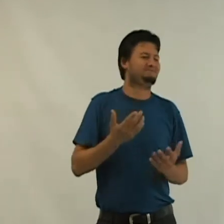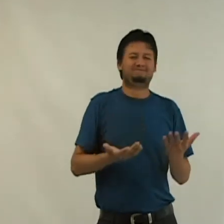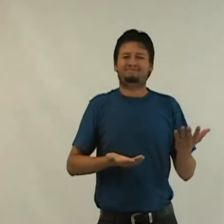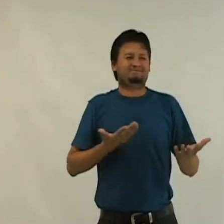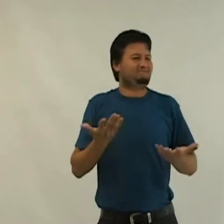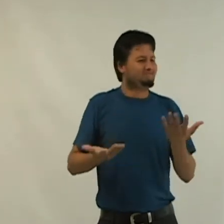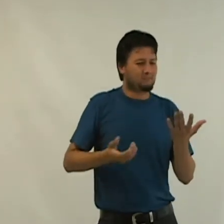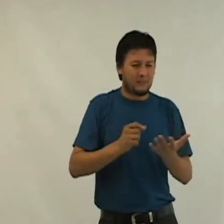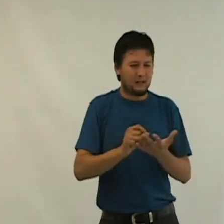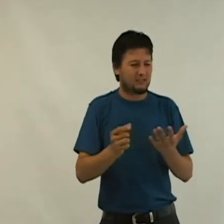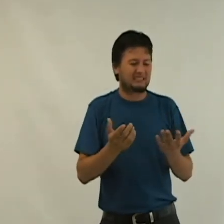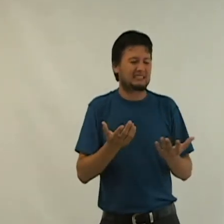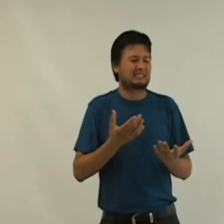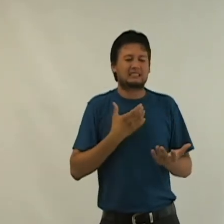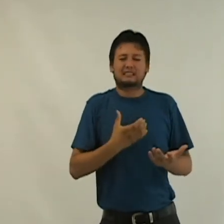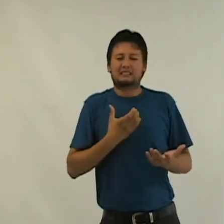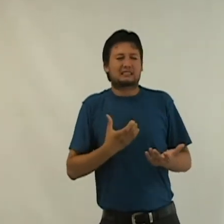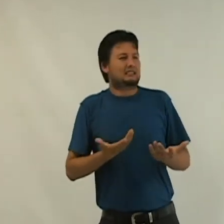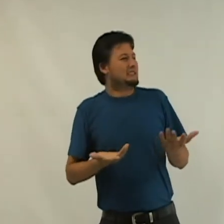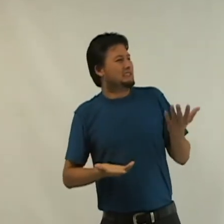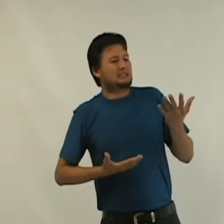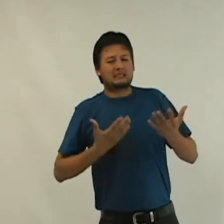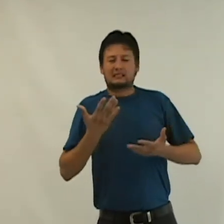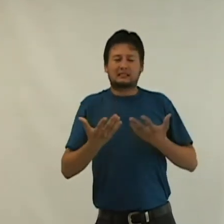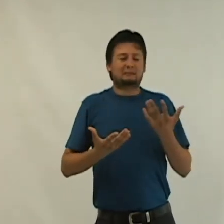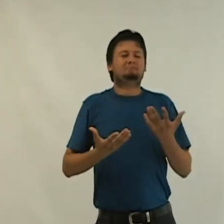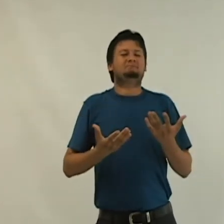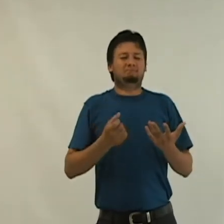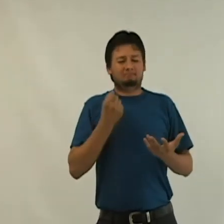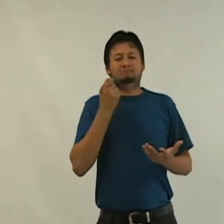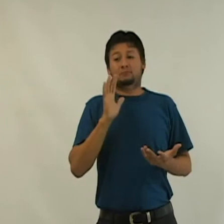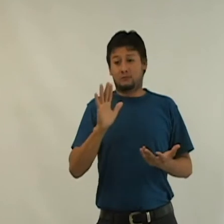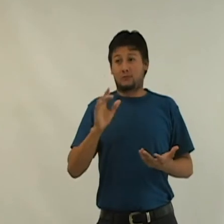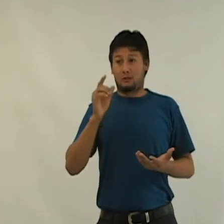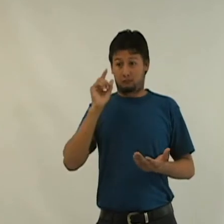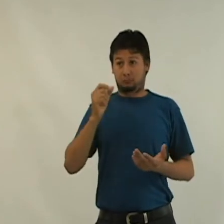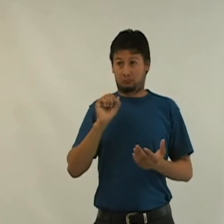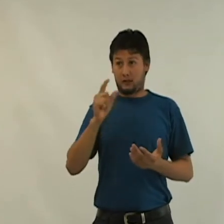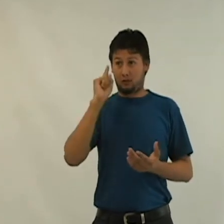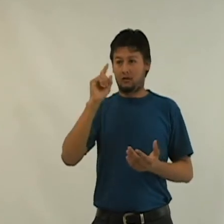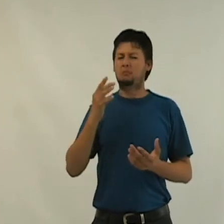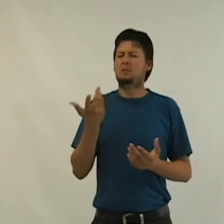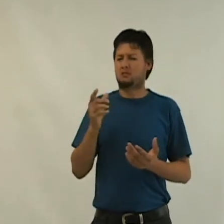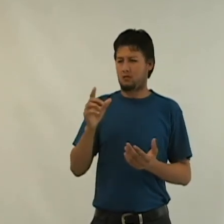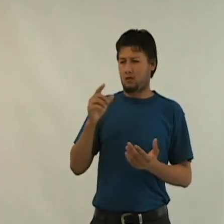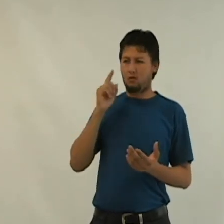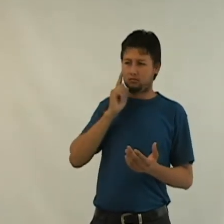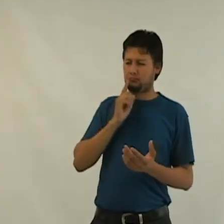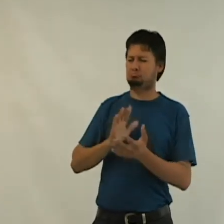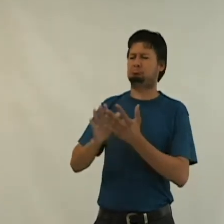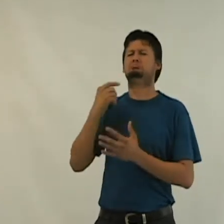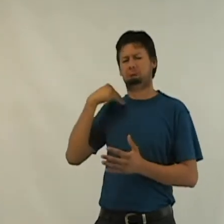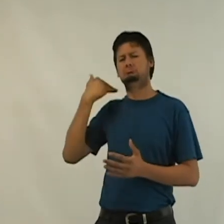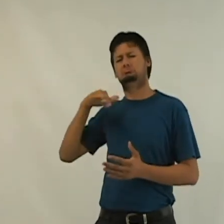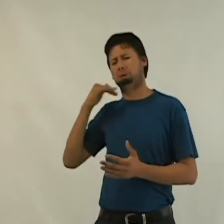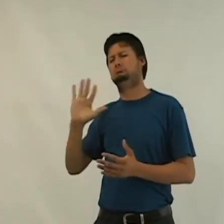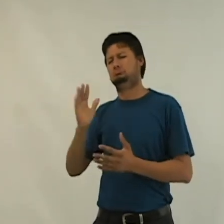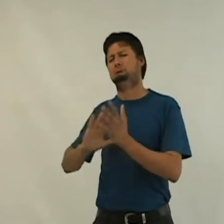entendía. La escritura se me dificultaba bastante. Y entiendo esto. En la otra escuela con los sordos, como